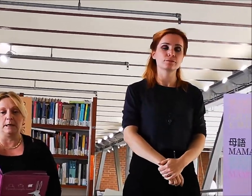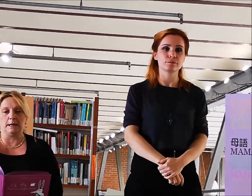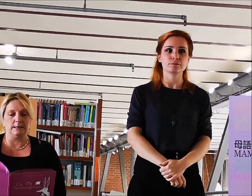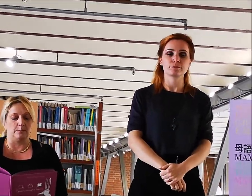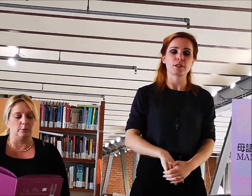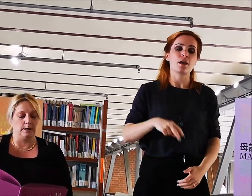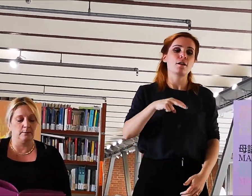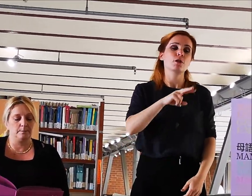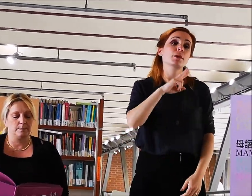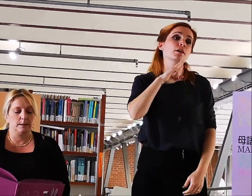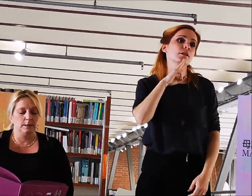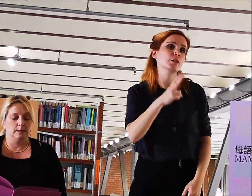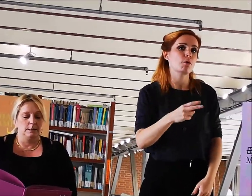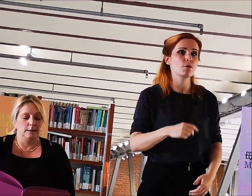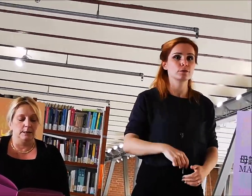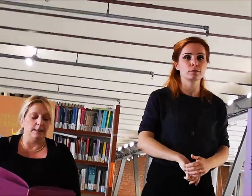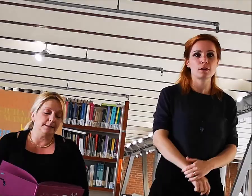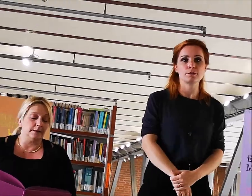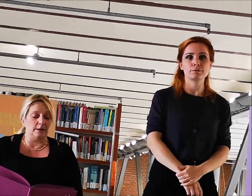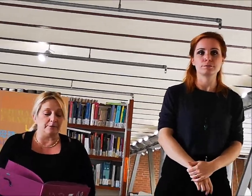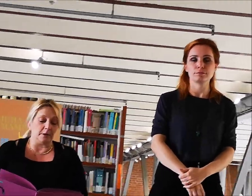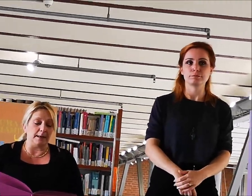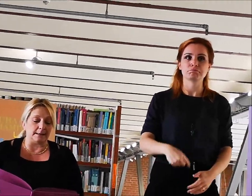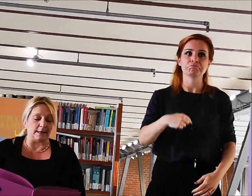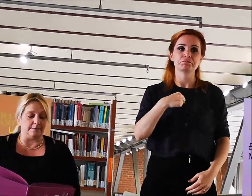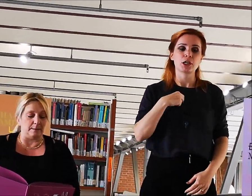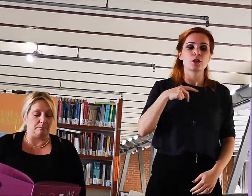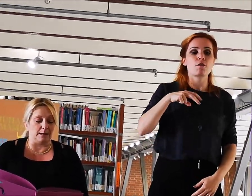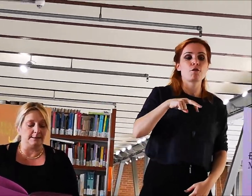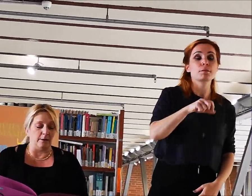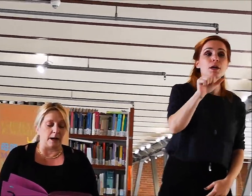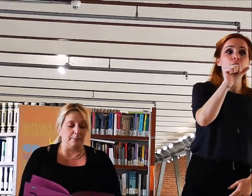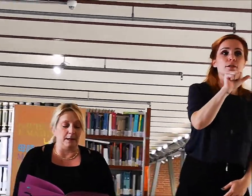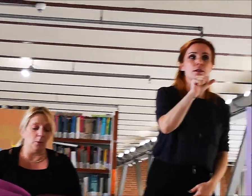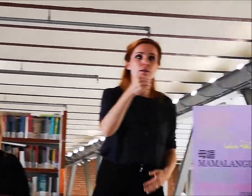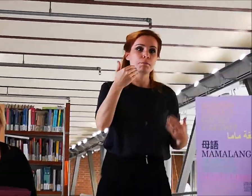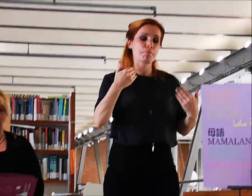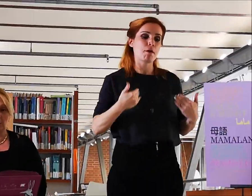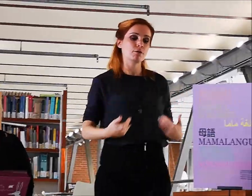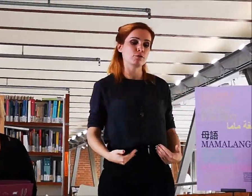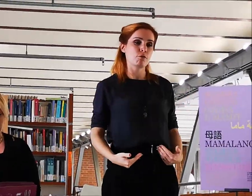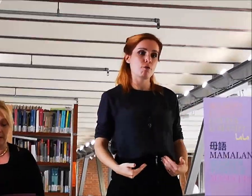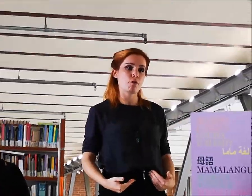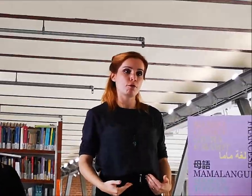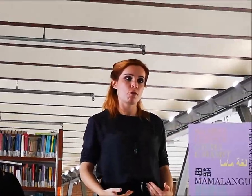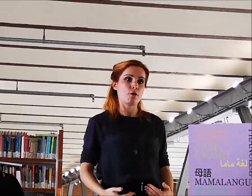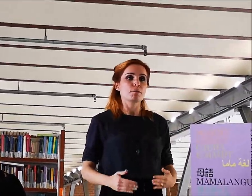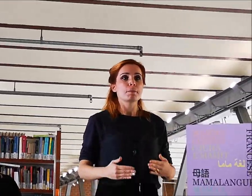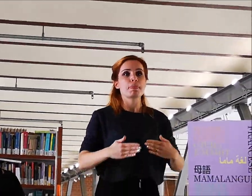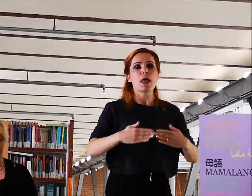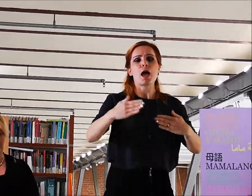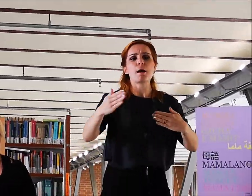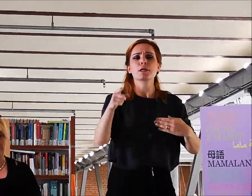La formica risponde: io sono la formica Santippa, se non apri io pizzico la tua trippa.